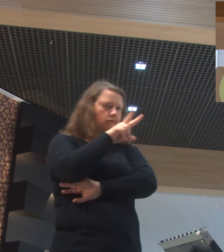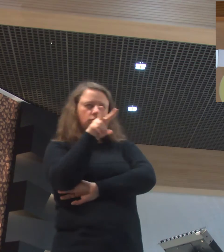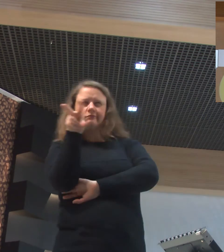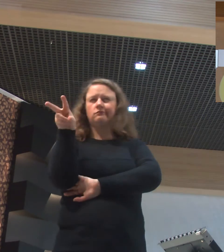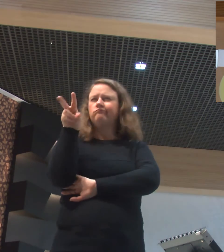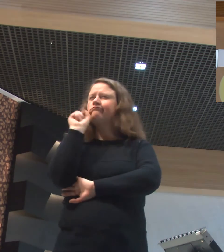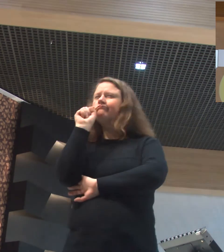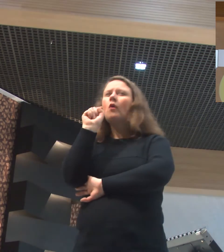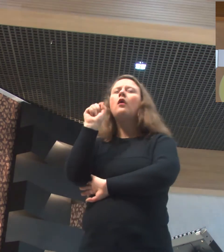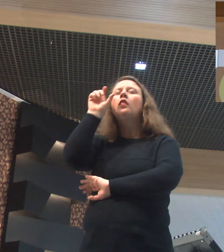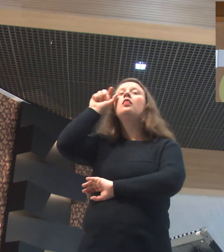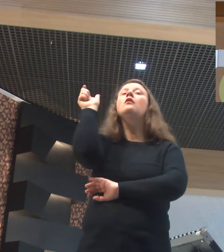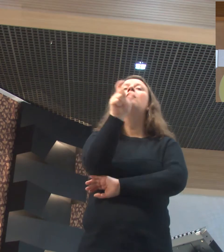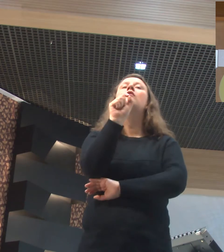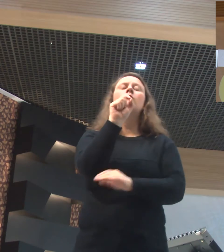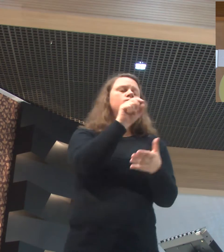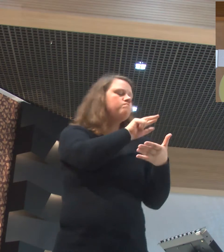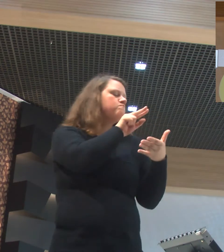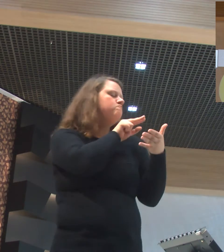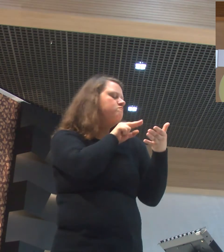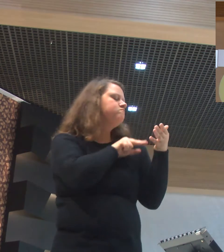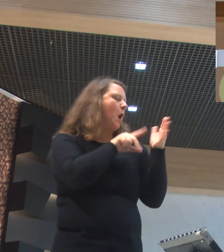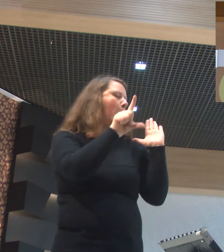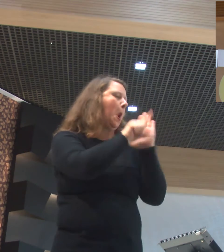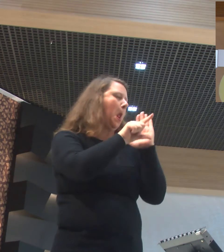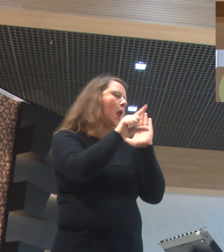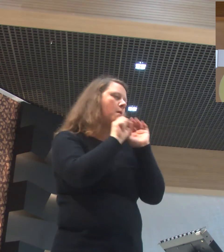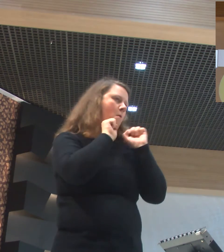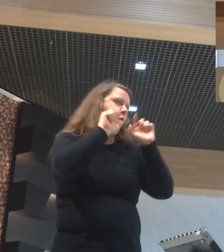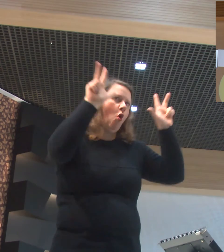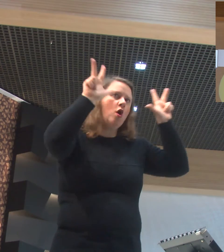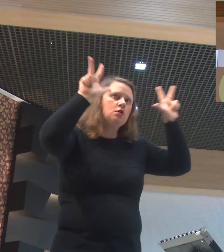A lei lá do Antigo Testamento, mosaica,